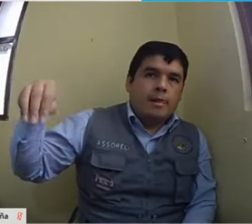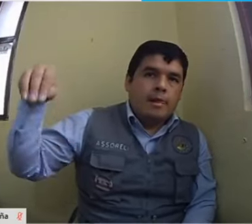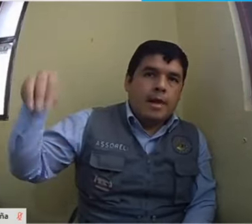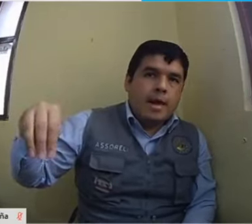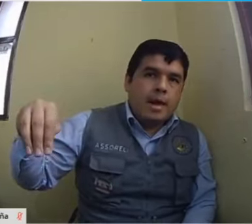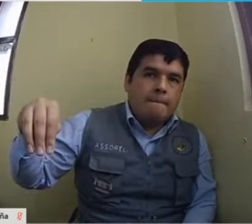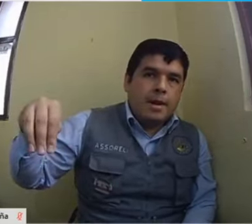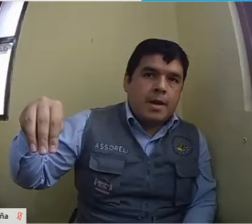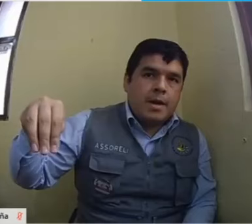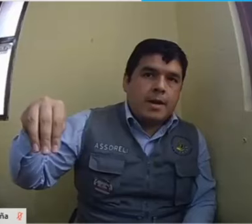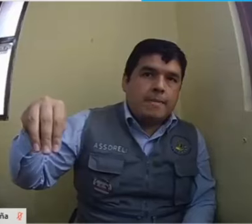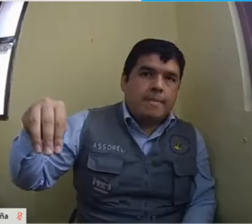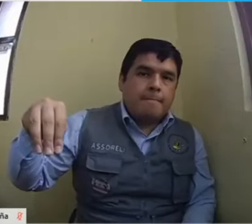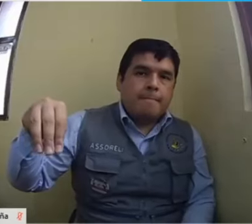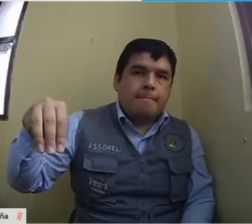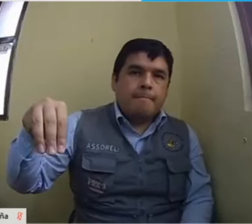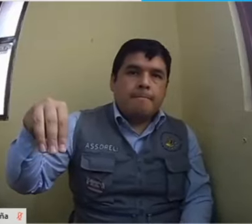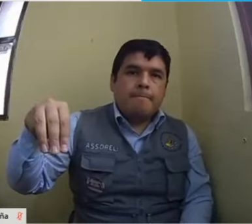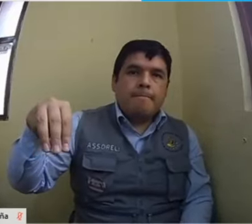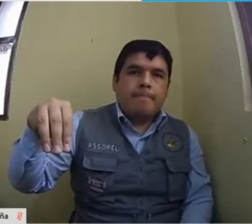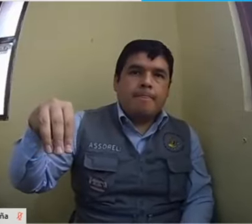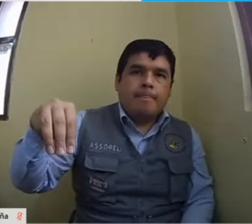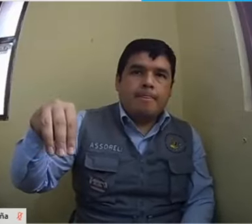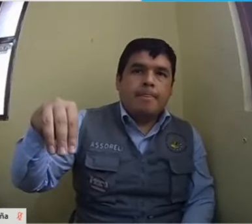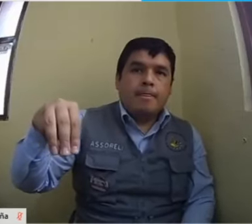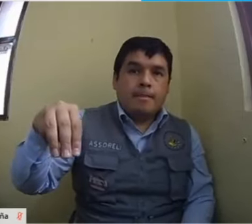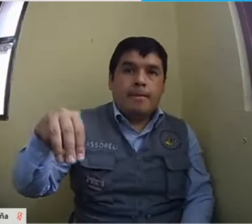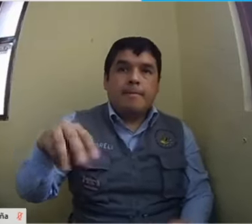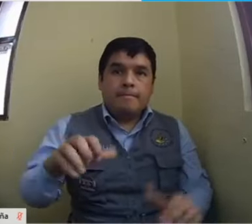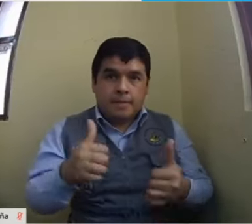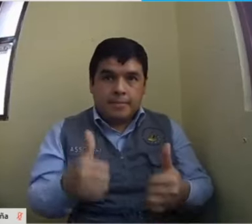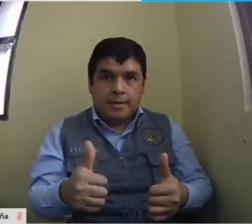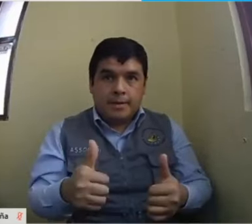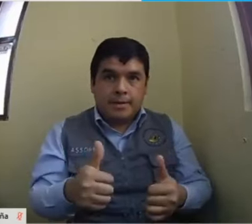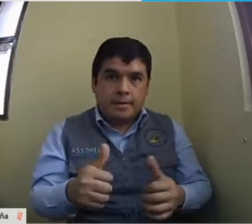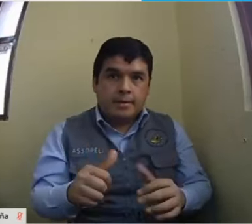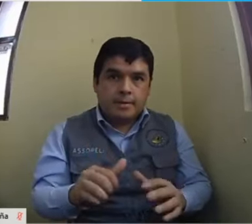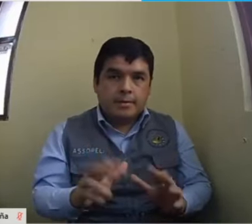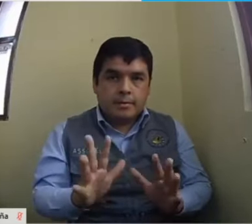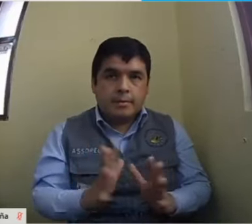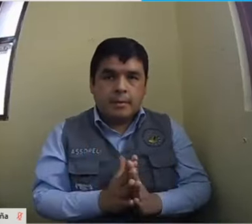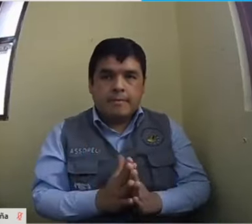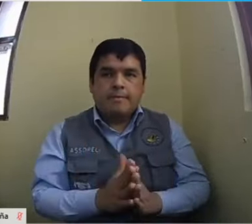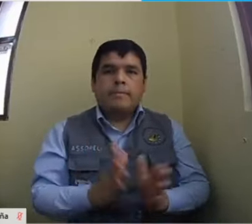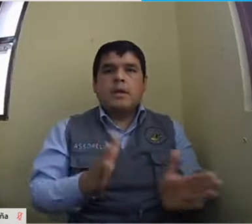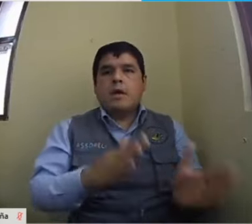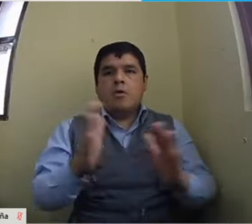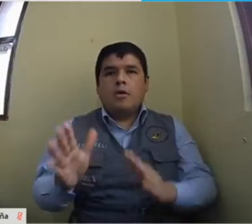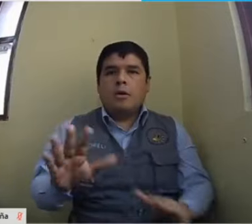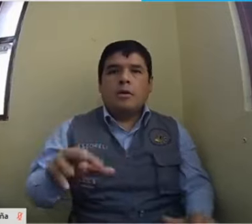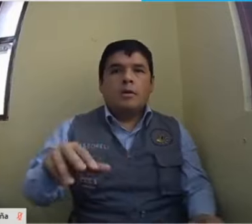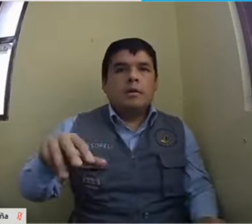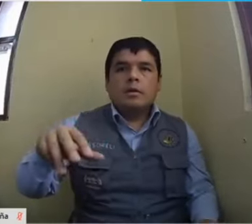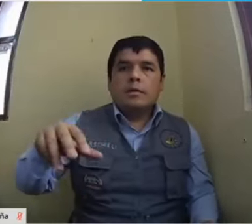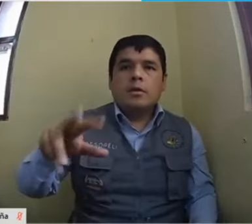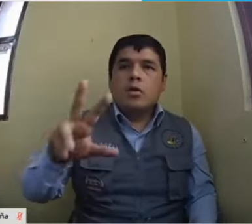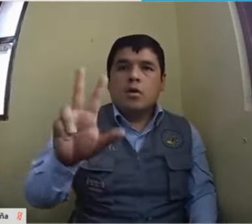Esa es la M. Esa señal nos va a servir para algunas otras palabras de relaciones familiares que